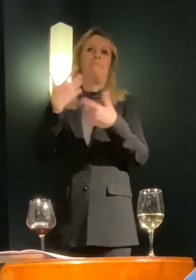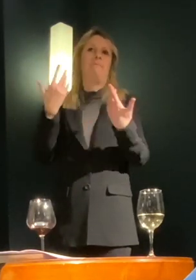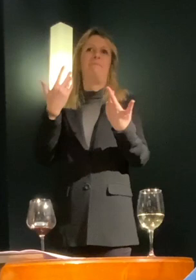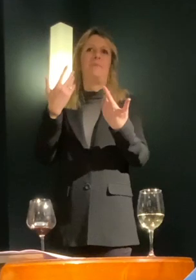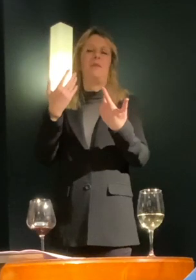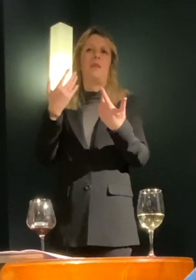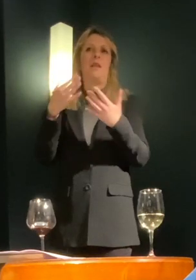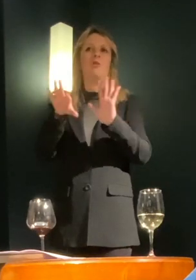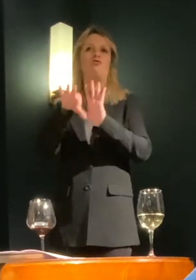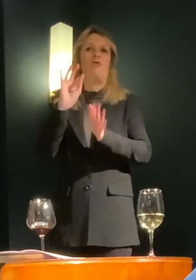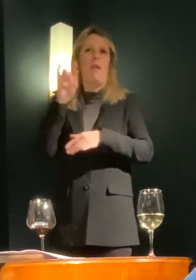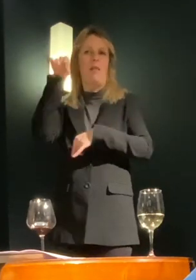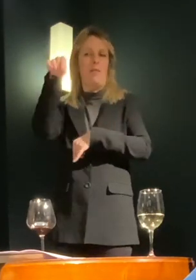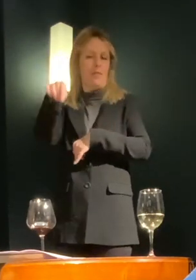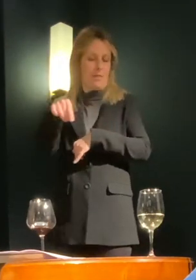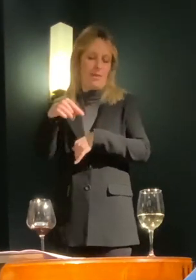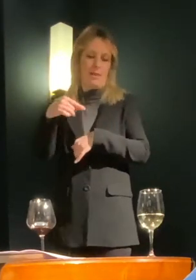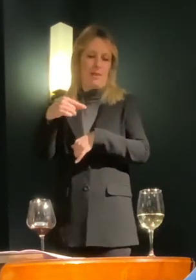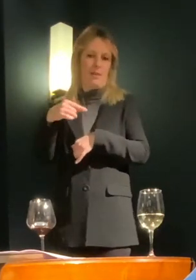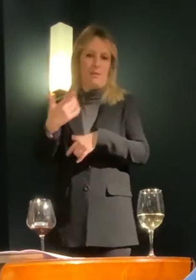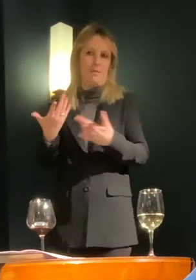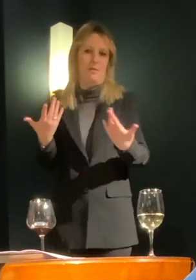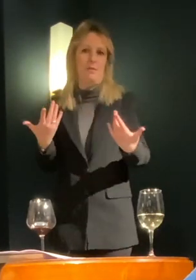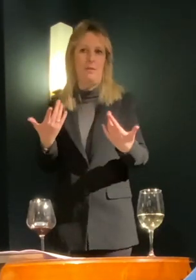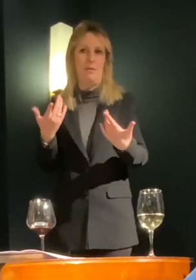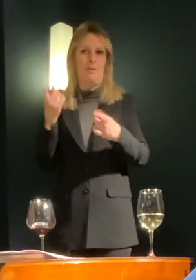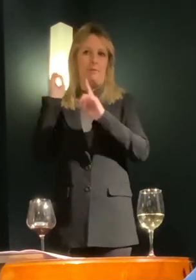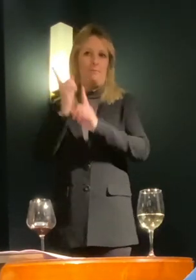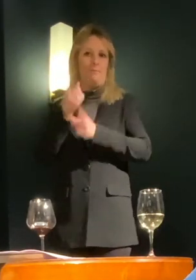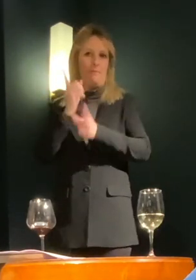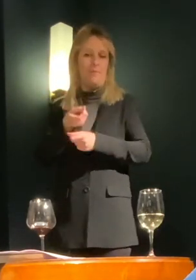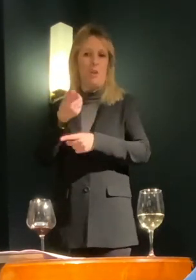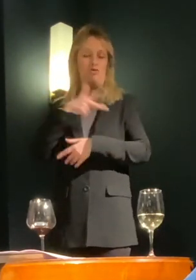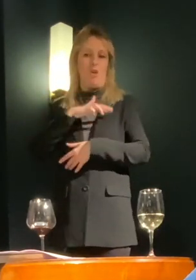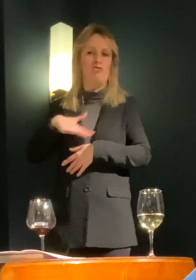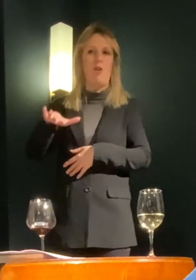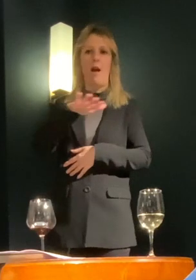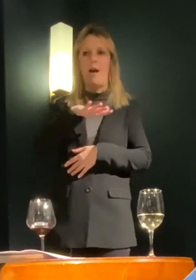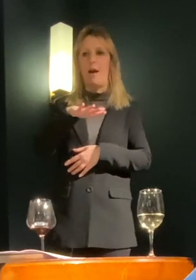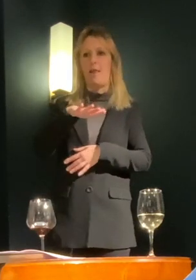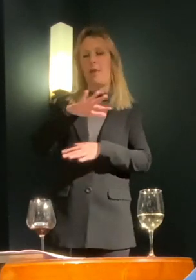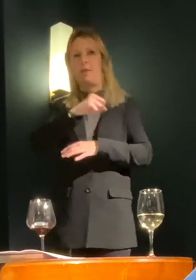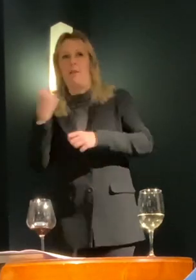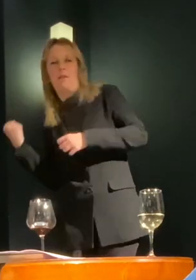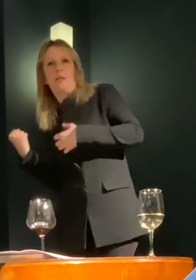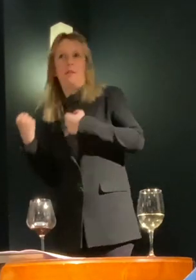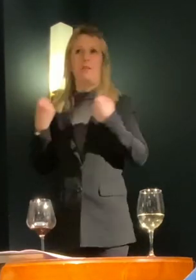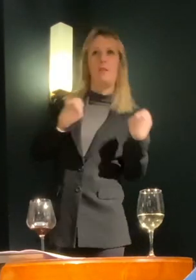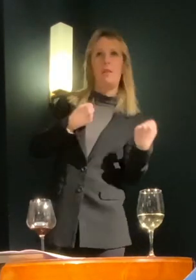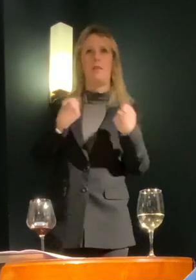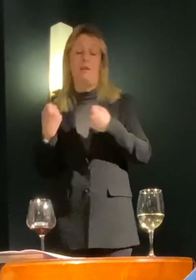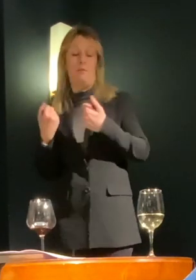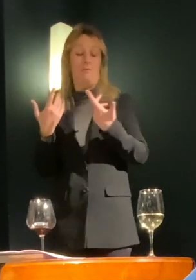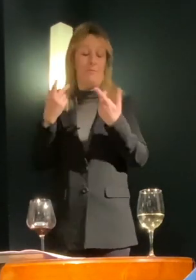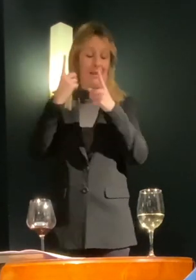l'unica scelta, oltre al soccombere a tutte queste aspettative sociali che lo tirano chi da una parte e chi dall'altra. I protagonisti di Una